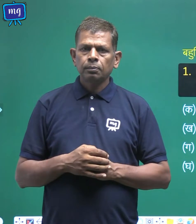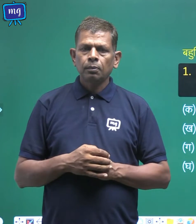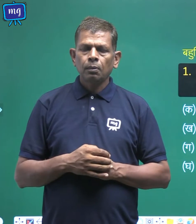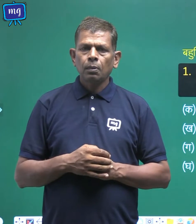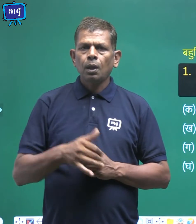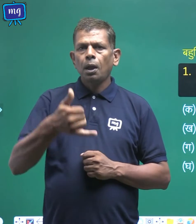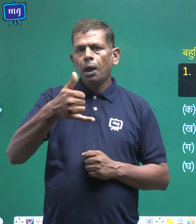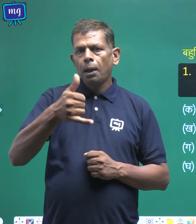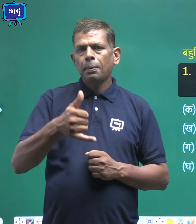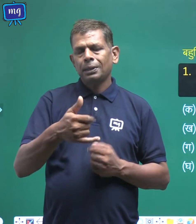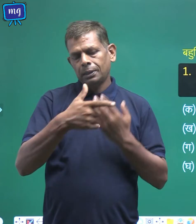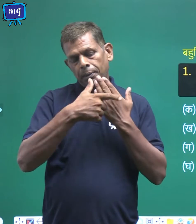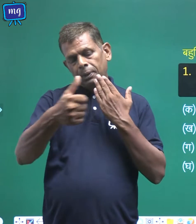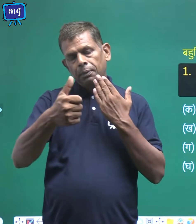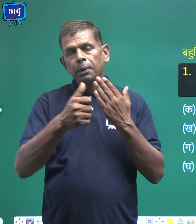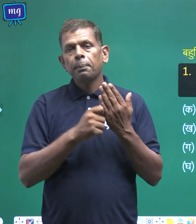आभासी प्रतिबिंब